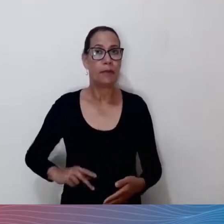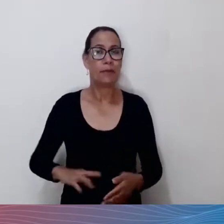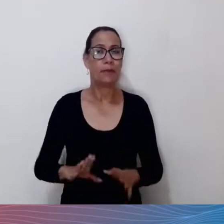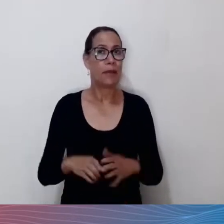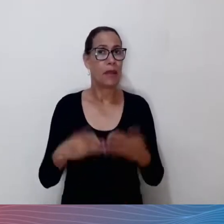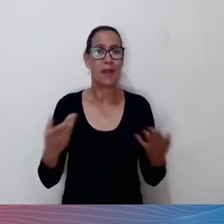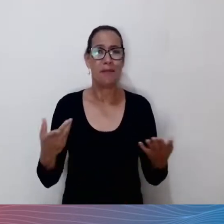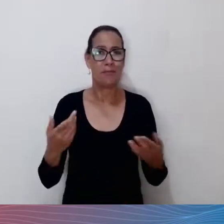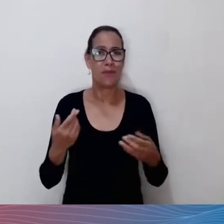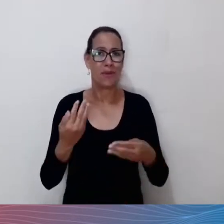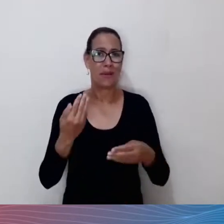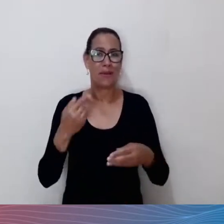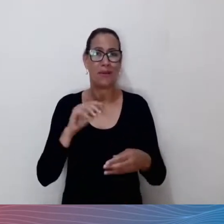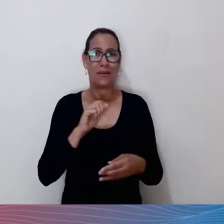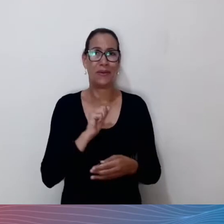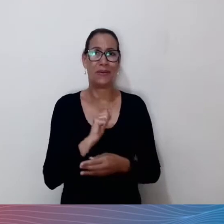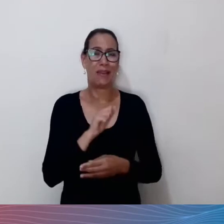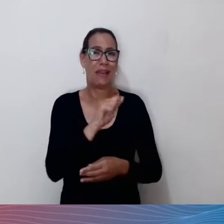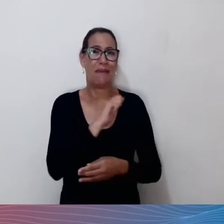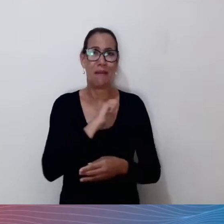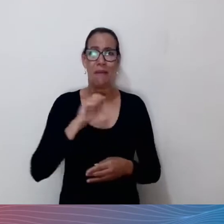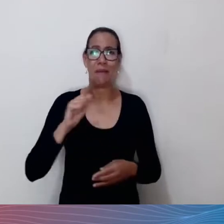pensamento errado.